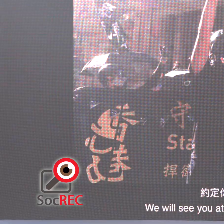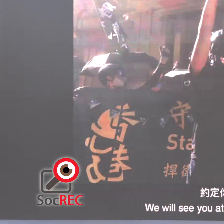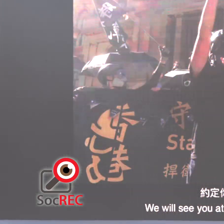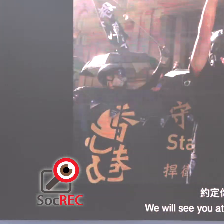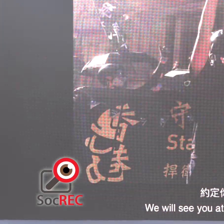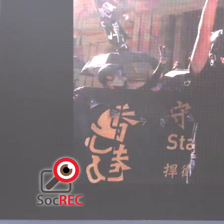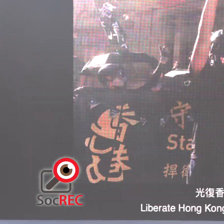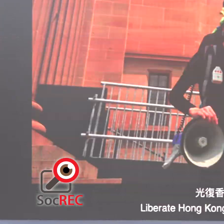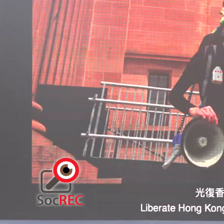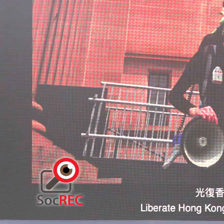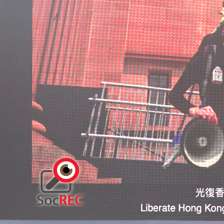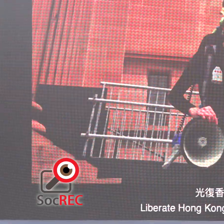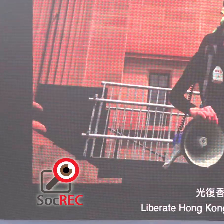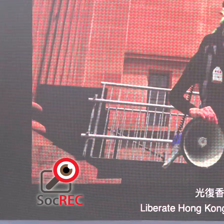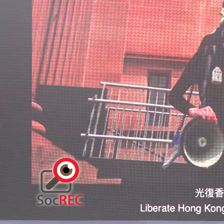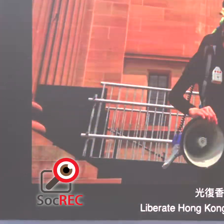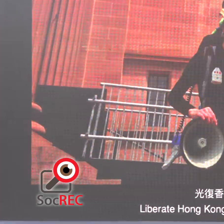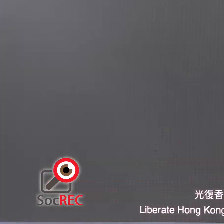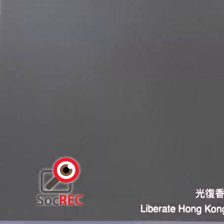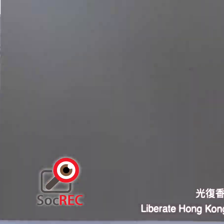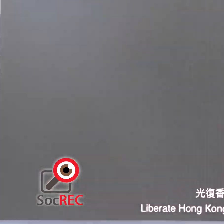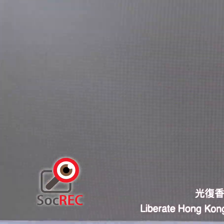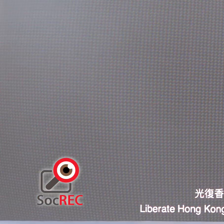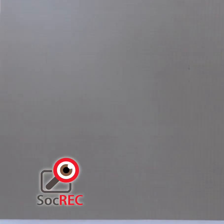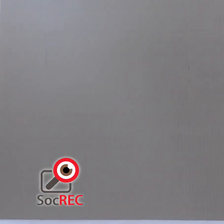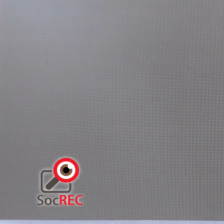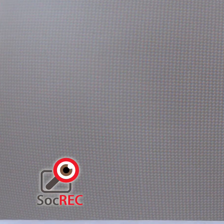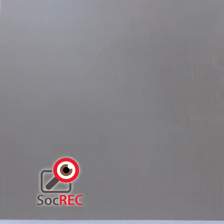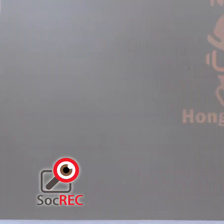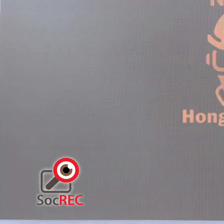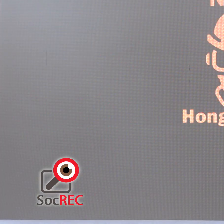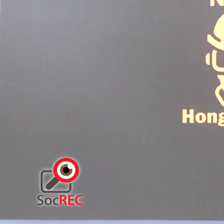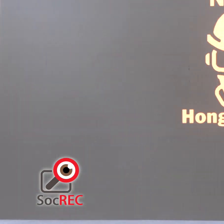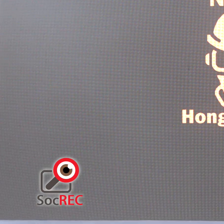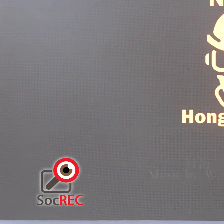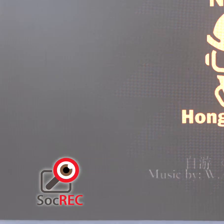底相見。光復香港，時代革命。